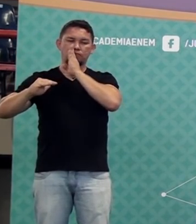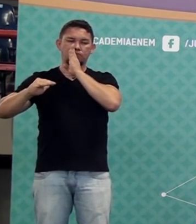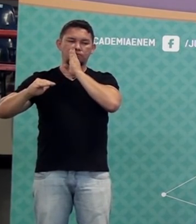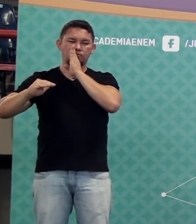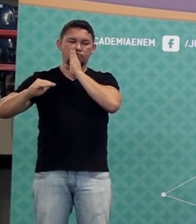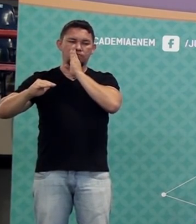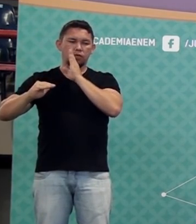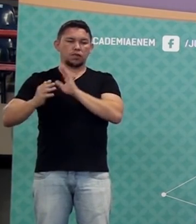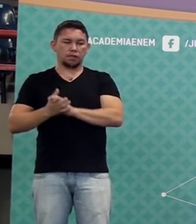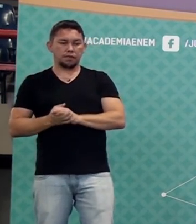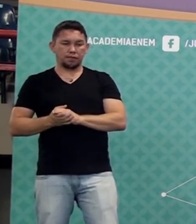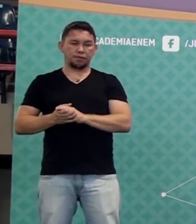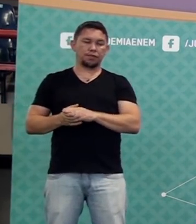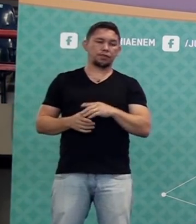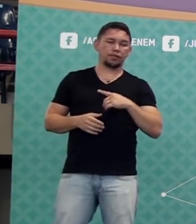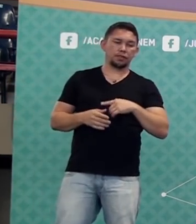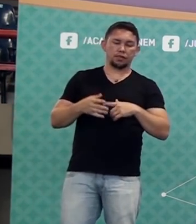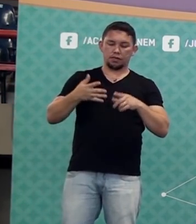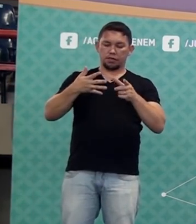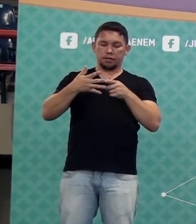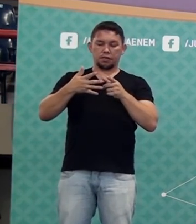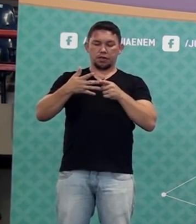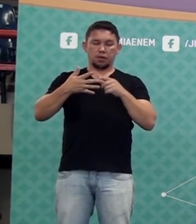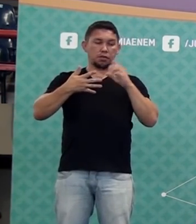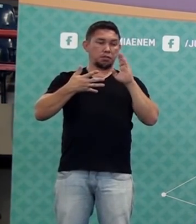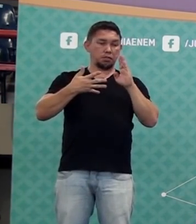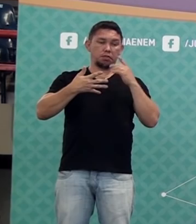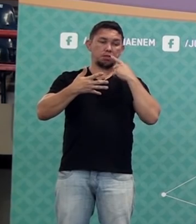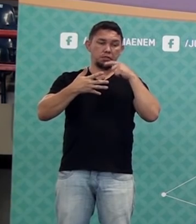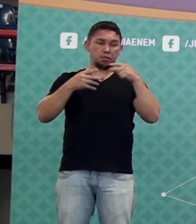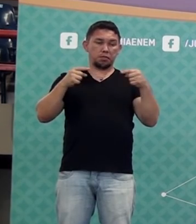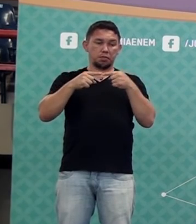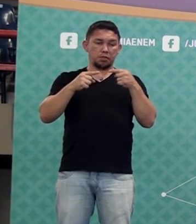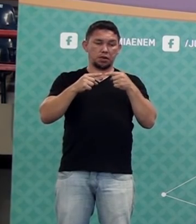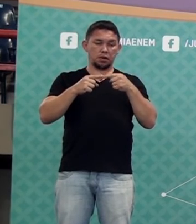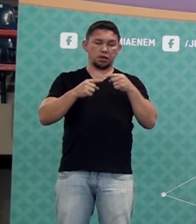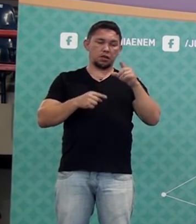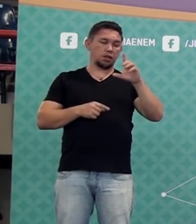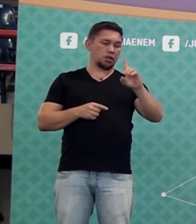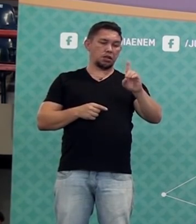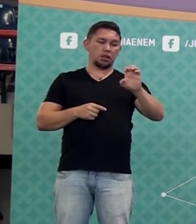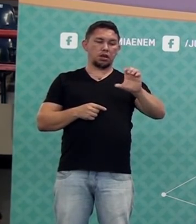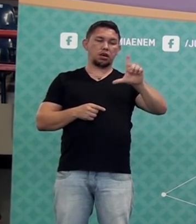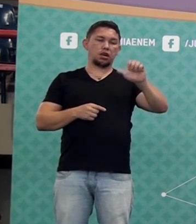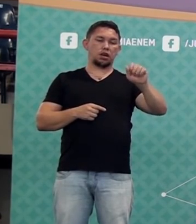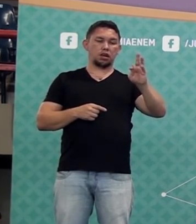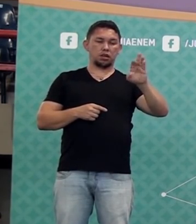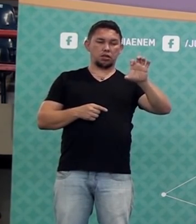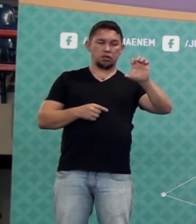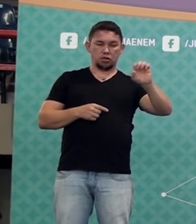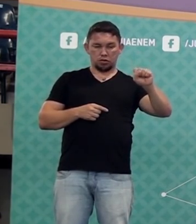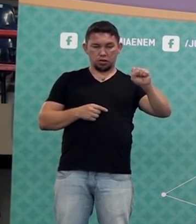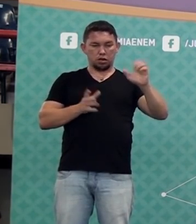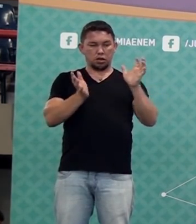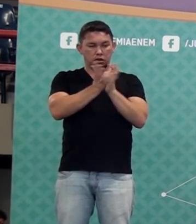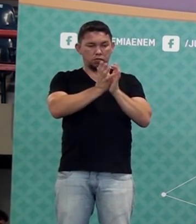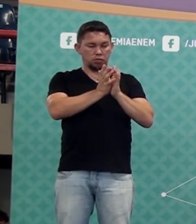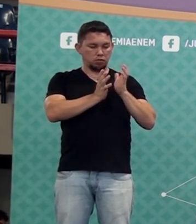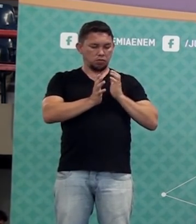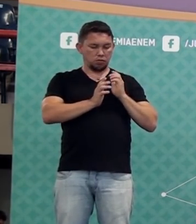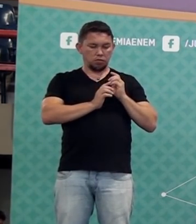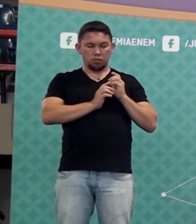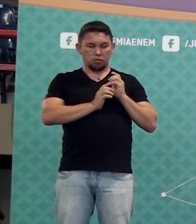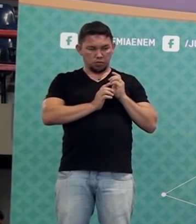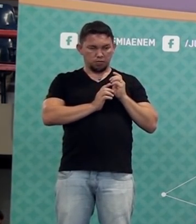D, os belatores. Quem eram os belatores? Eram os nobres. Belatores eram os nobres. Tinham a responsabilidade de produzir